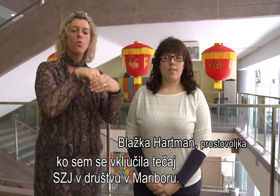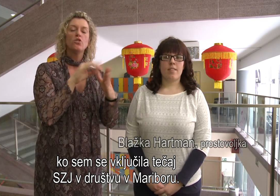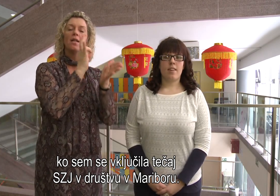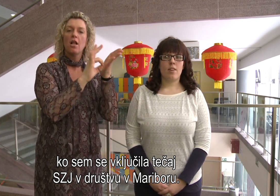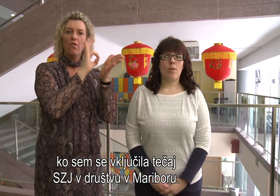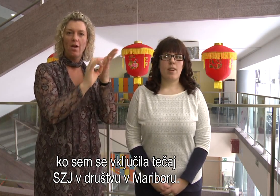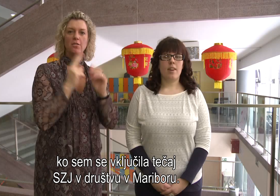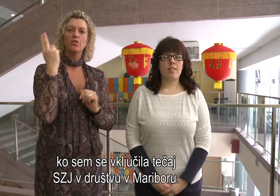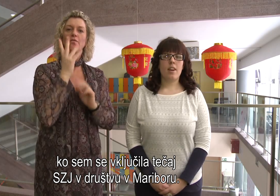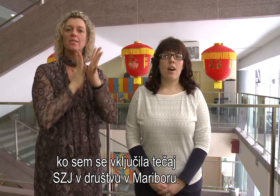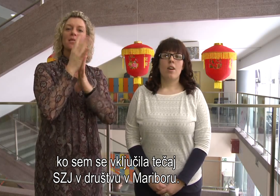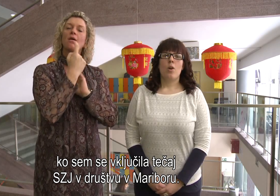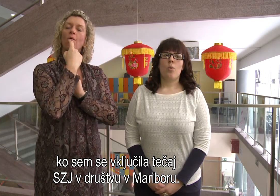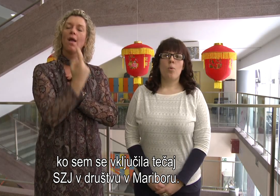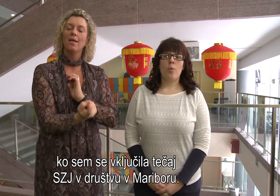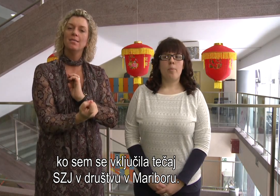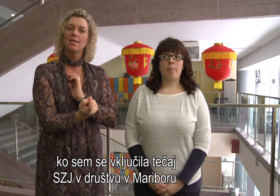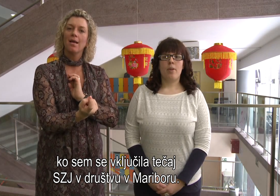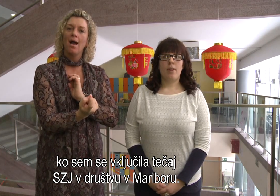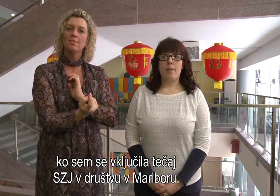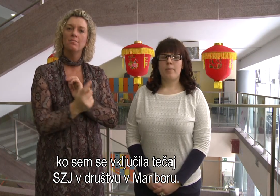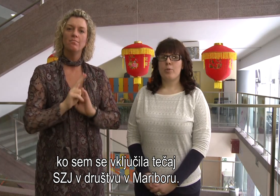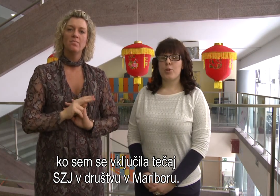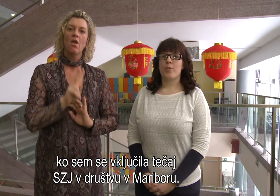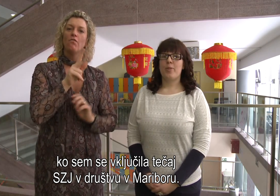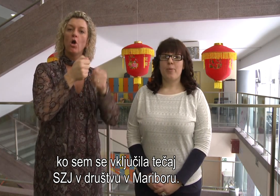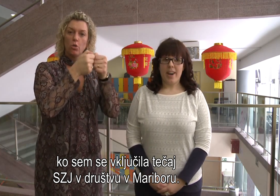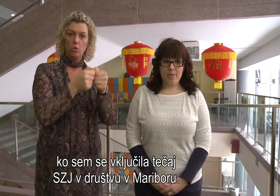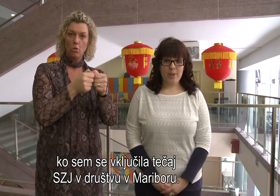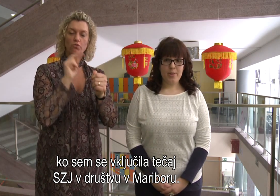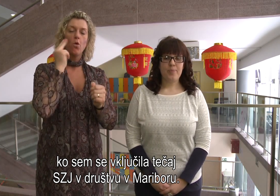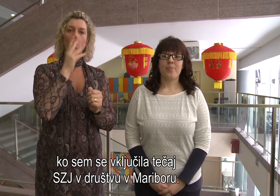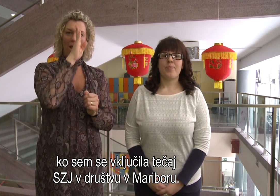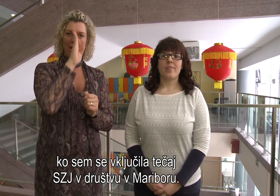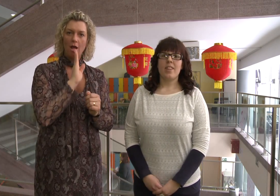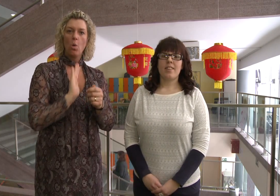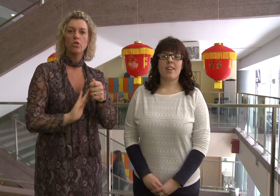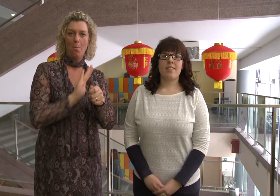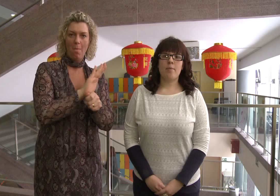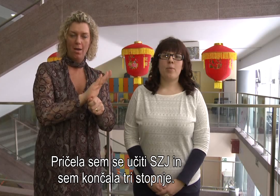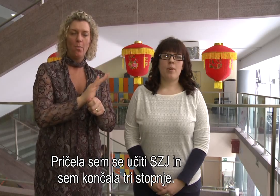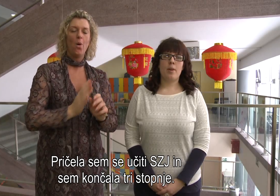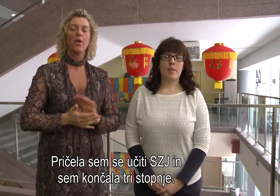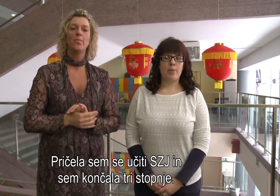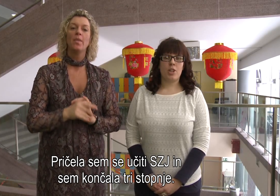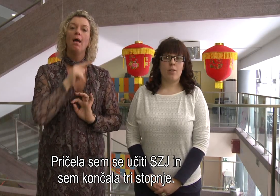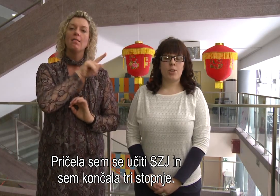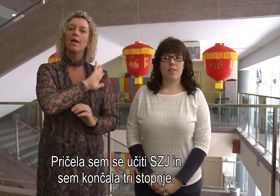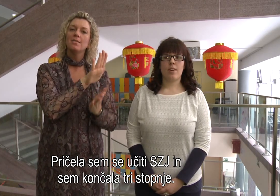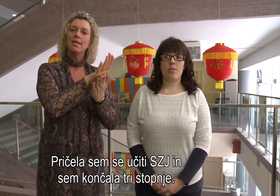slovenskega znakovnega jezika v društvu v Mariboru. Takrat sem se pričela učiti znakovni